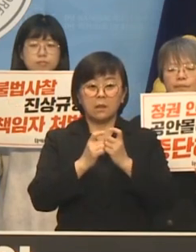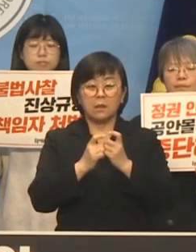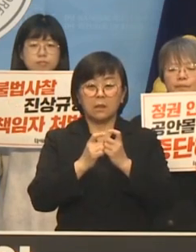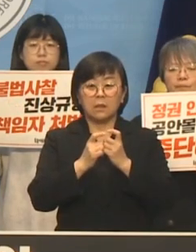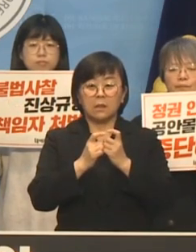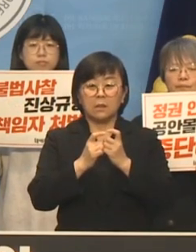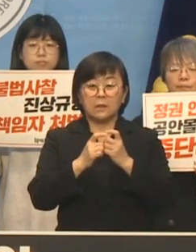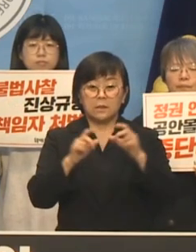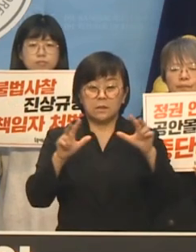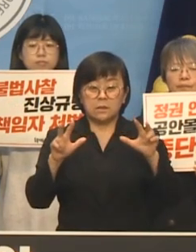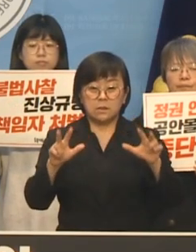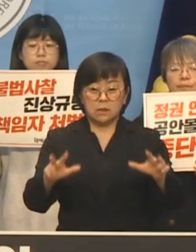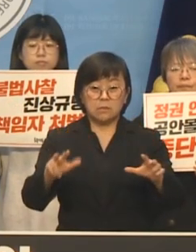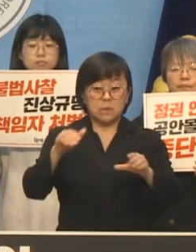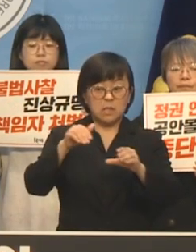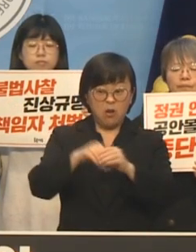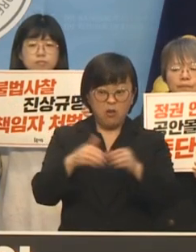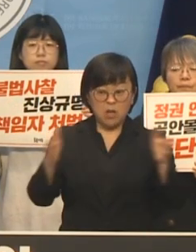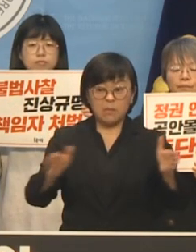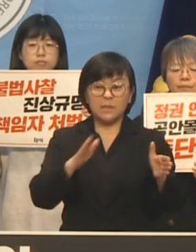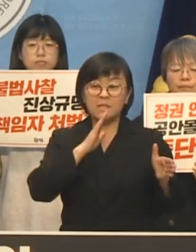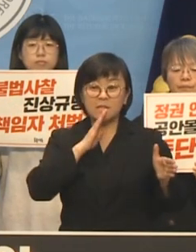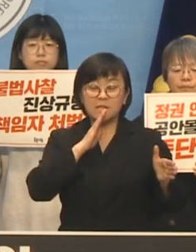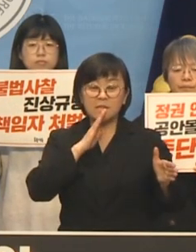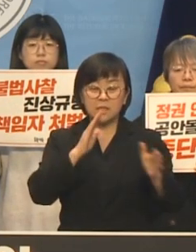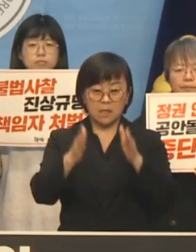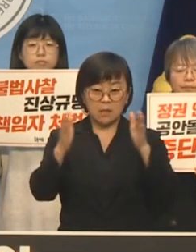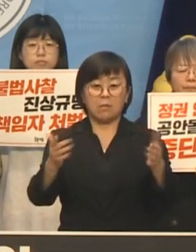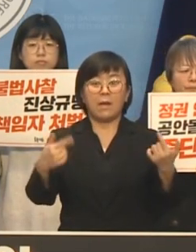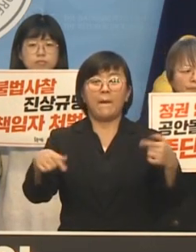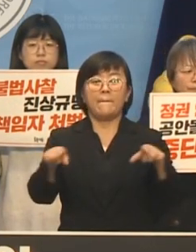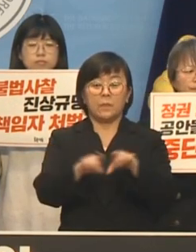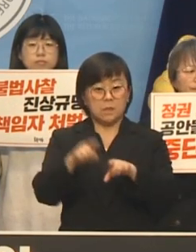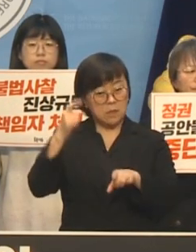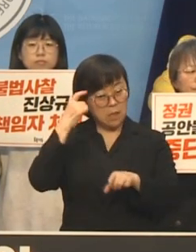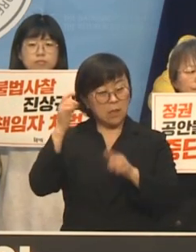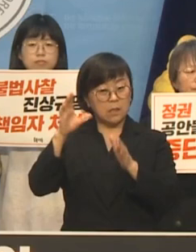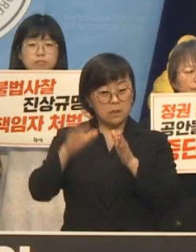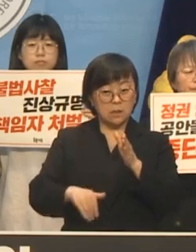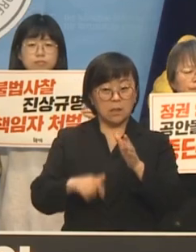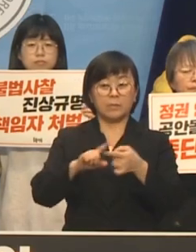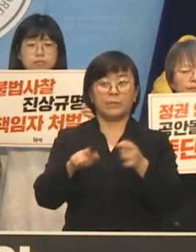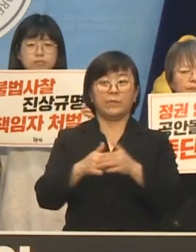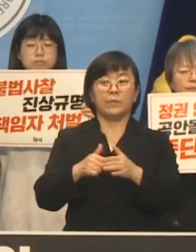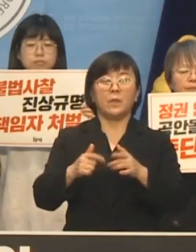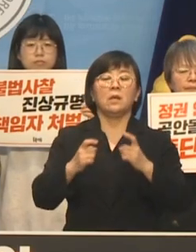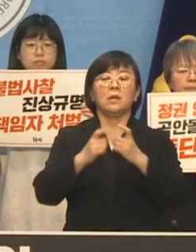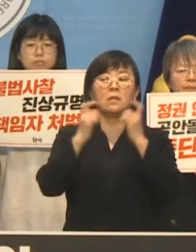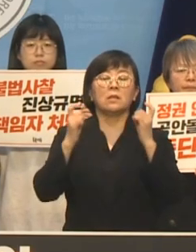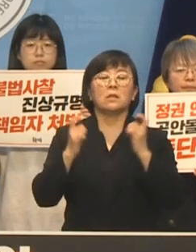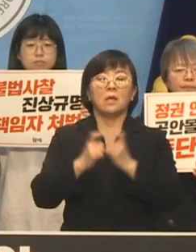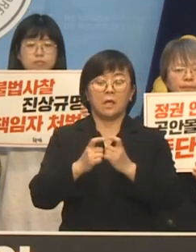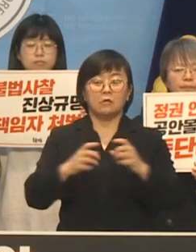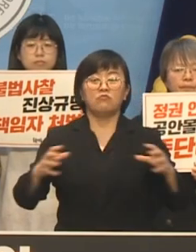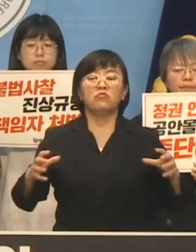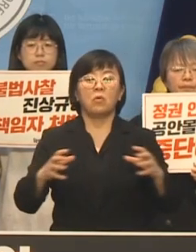더욱이 지금 총선 기간이죠. 이 기간과 함께 생각해 본다면 이것은 그 개인을